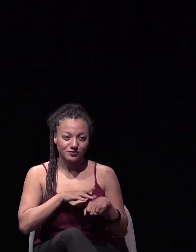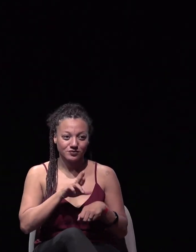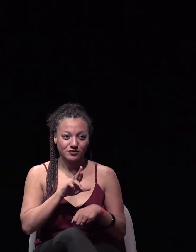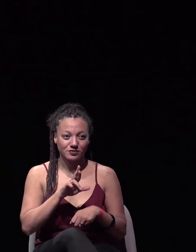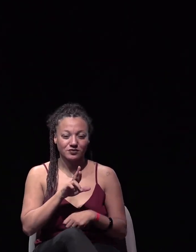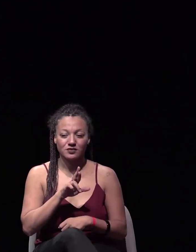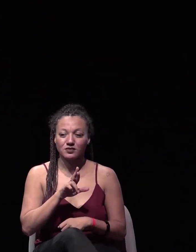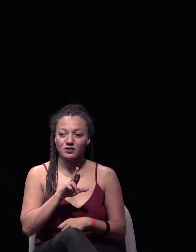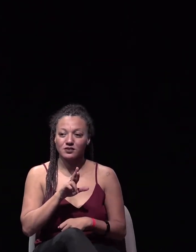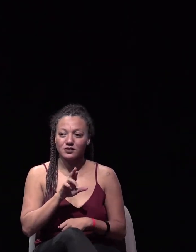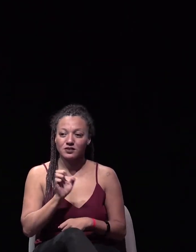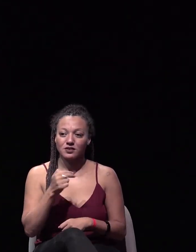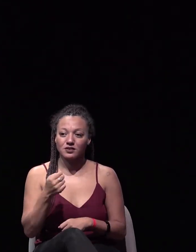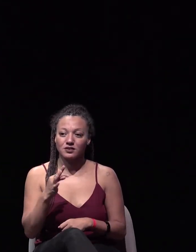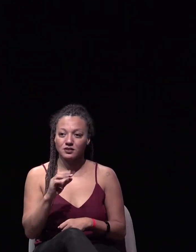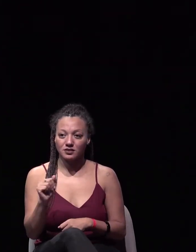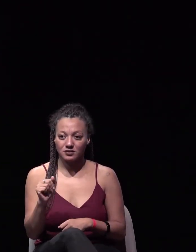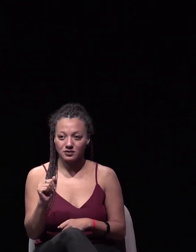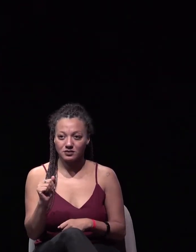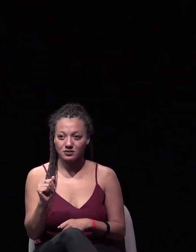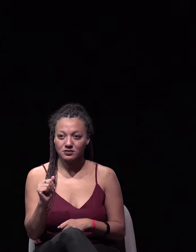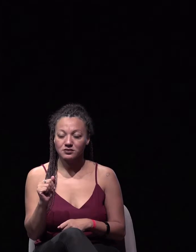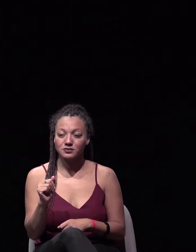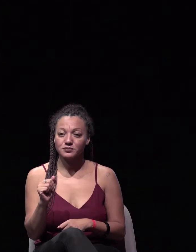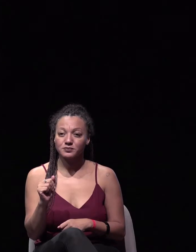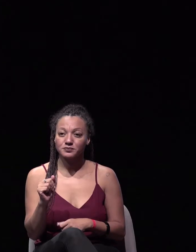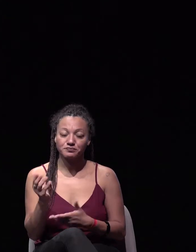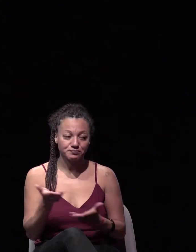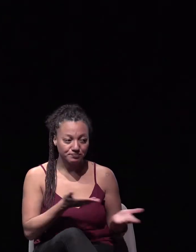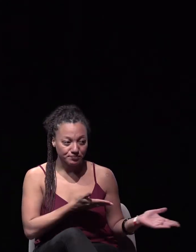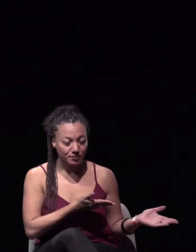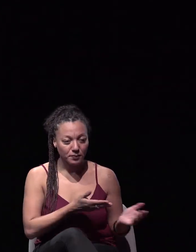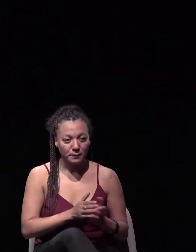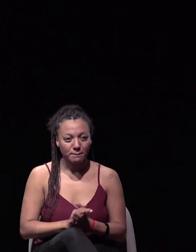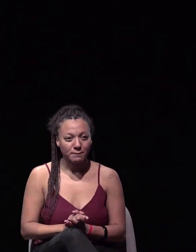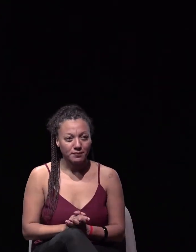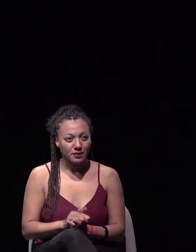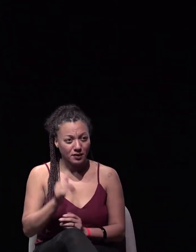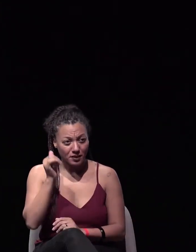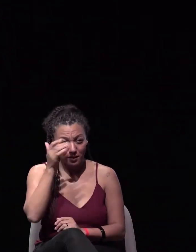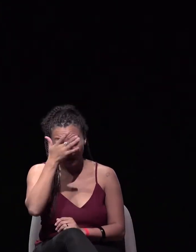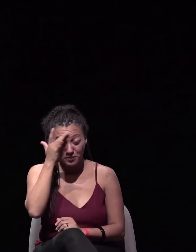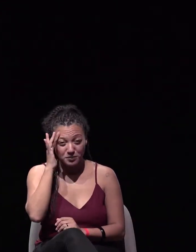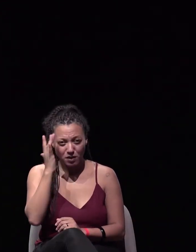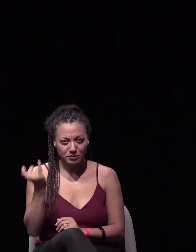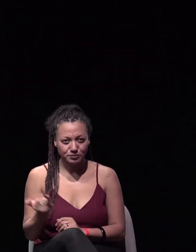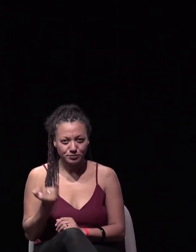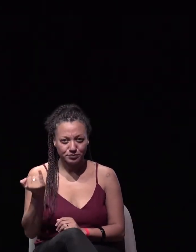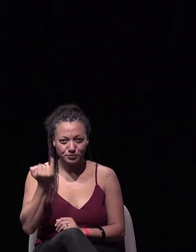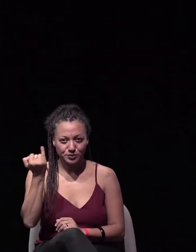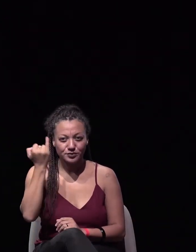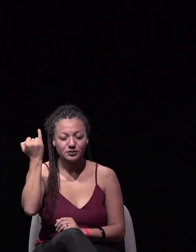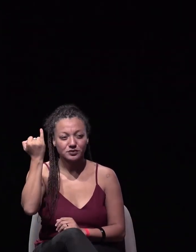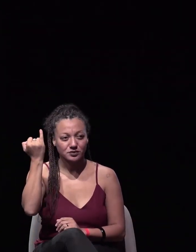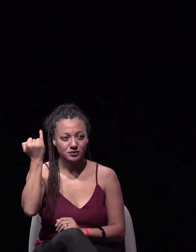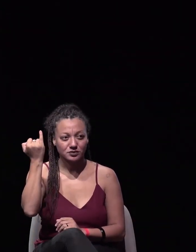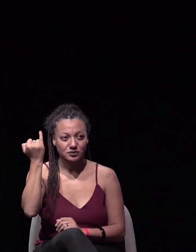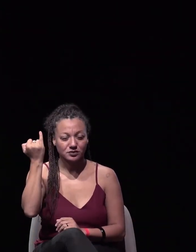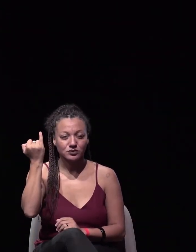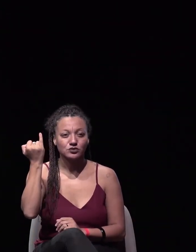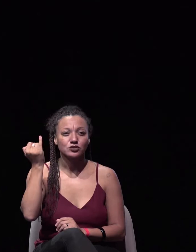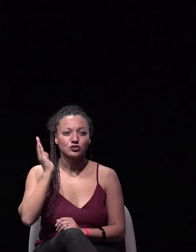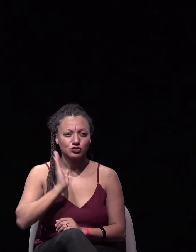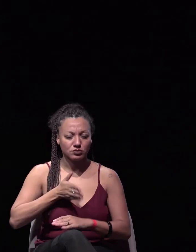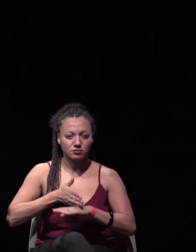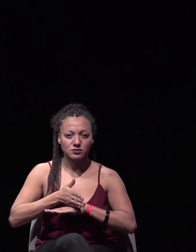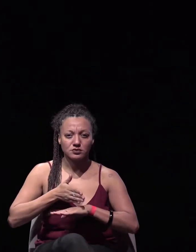Renata Bittencourt, e dizer que a Renata ela é uma das pessoas que é muito importante na minha própria formação. Participei